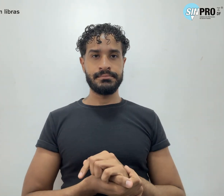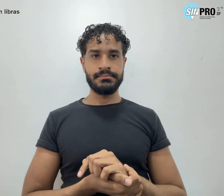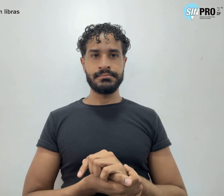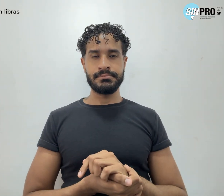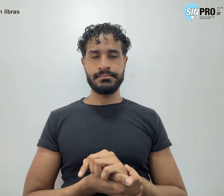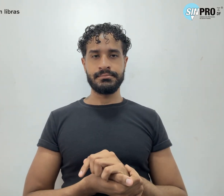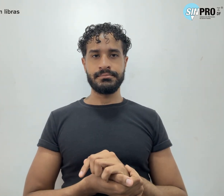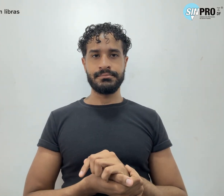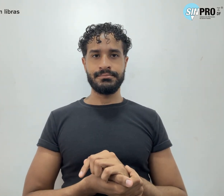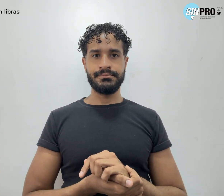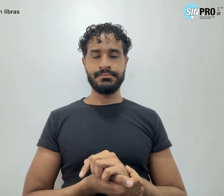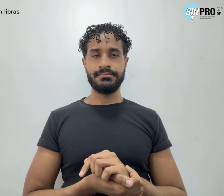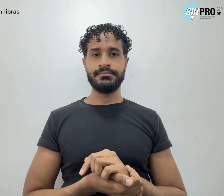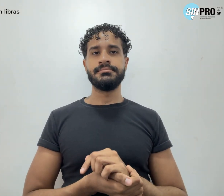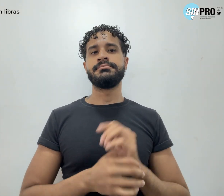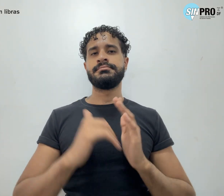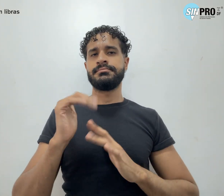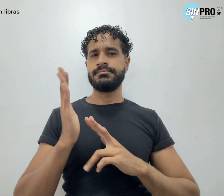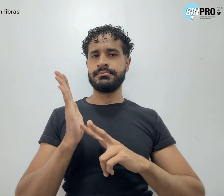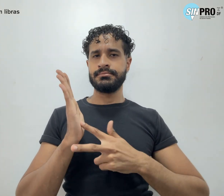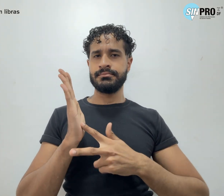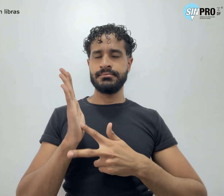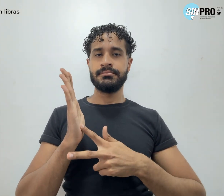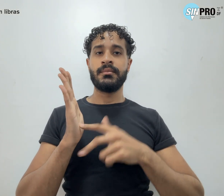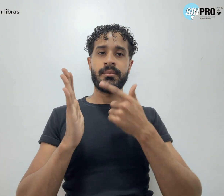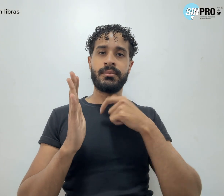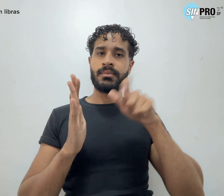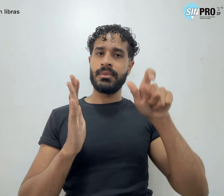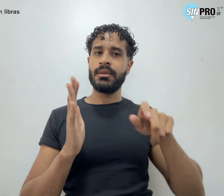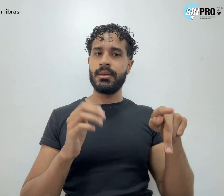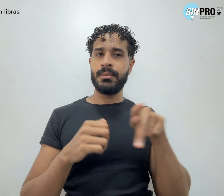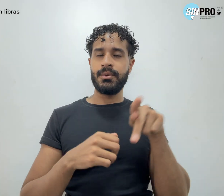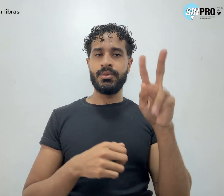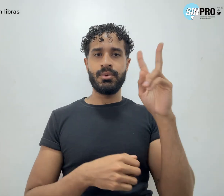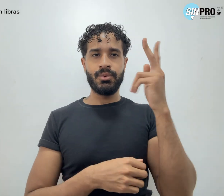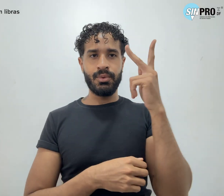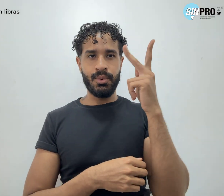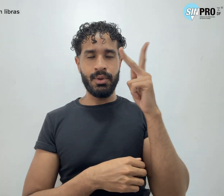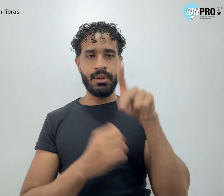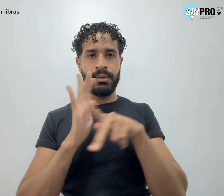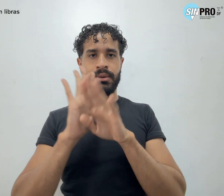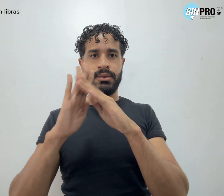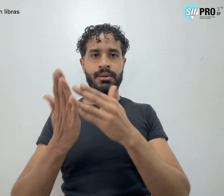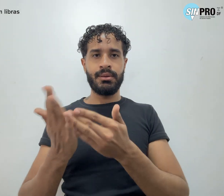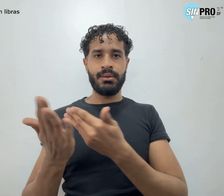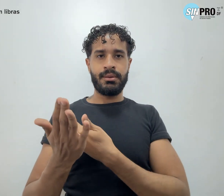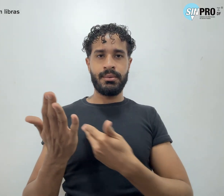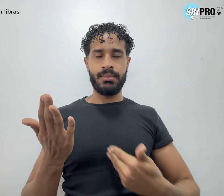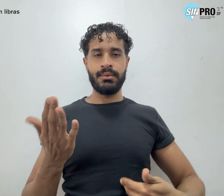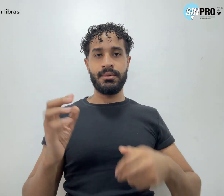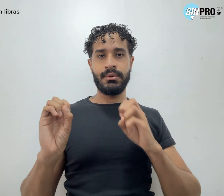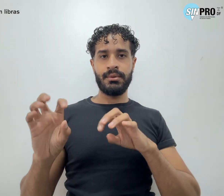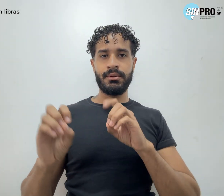Para o sindicalista, que é professor de História da Rede Pública de Ensino do Distrito